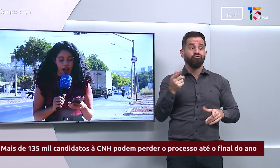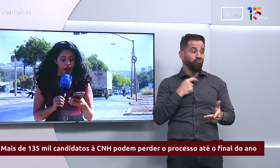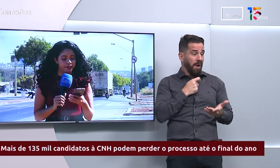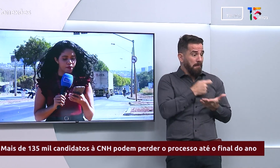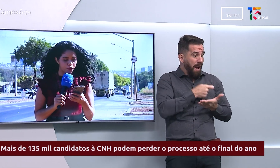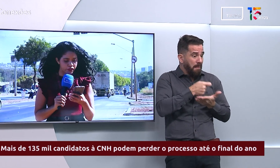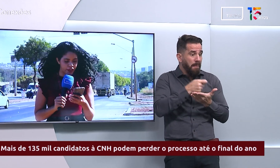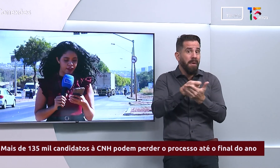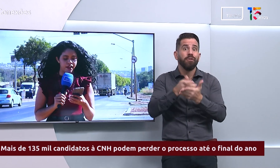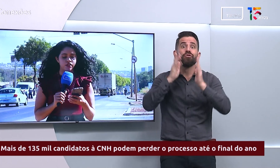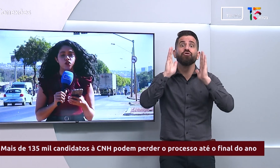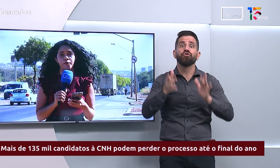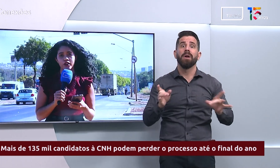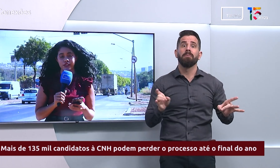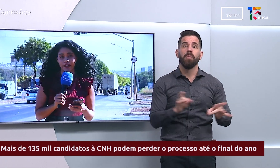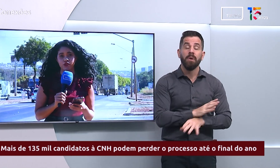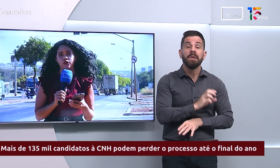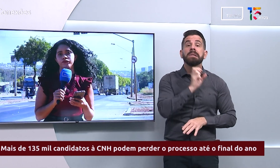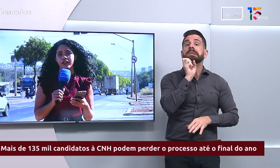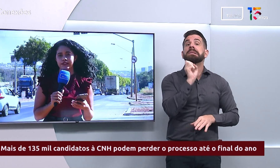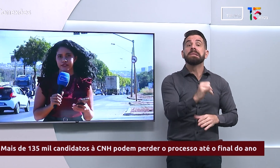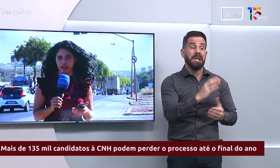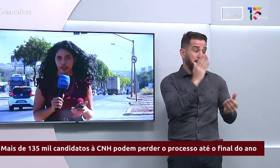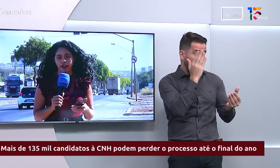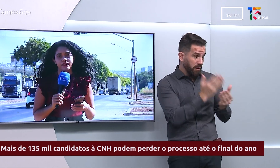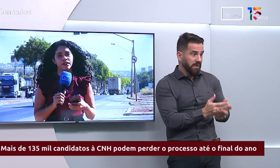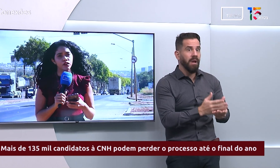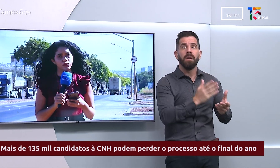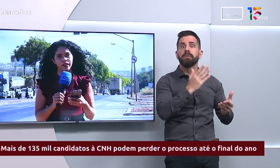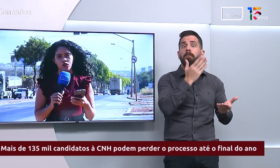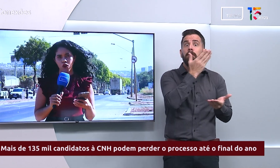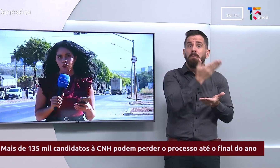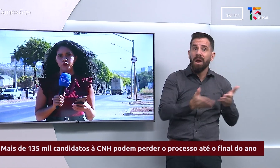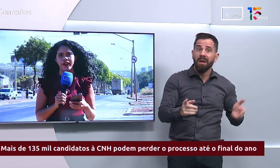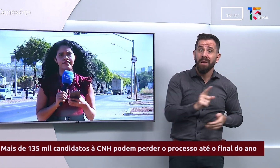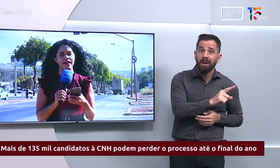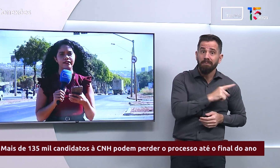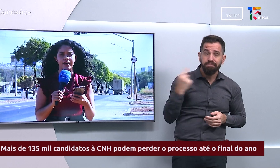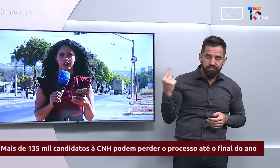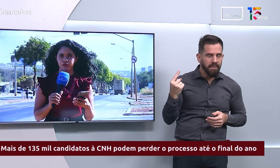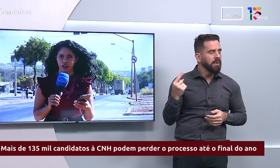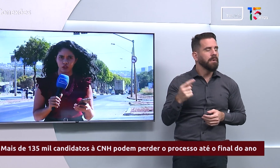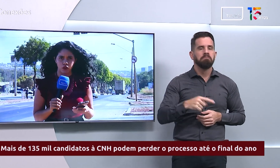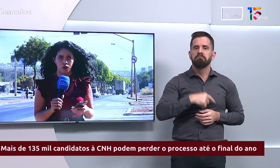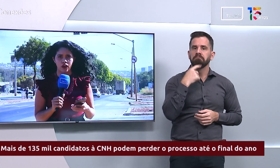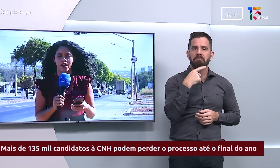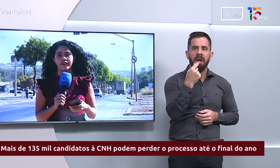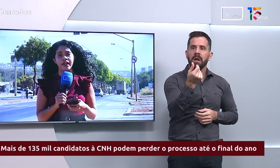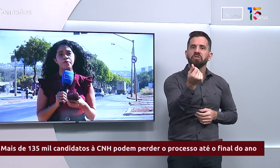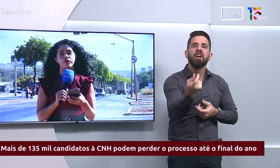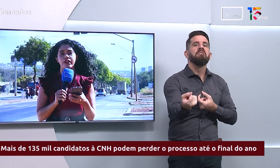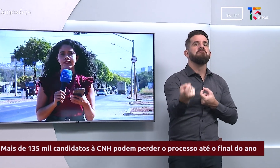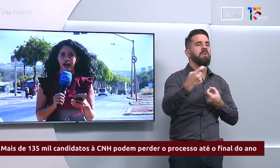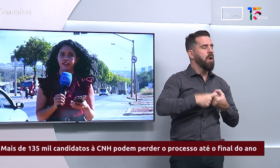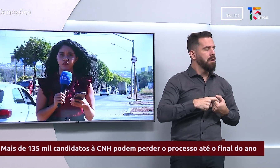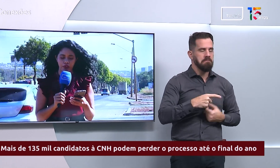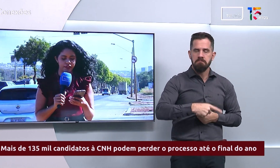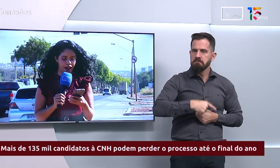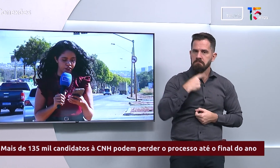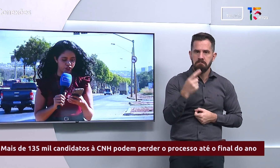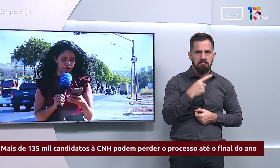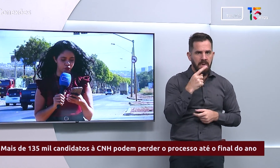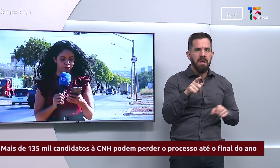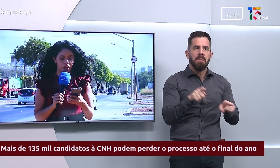investido. Até porque, se o processo vencer, não tem como resgatar nenhum valor, nem aproveitar